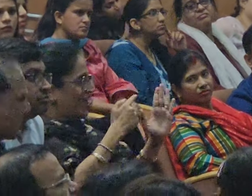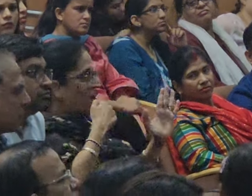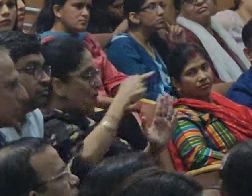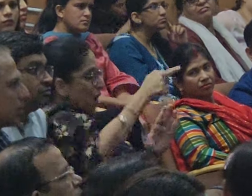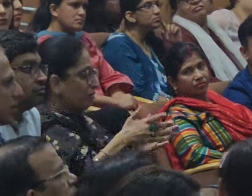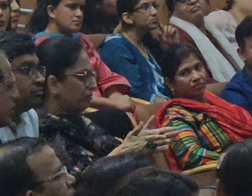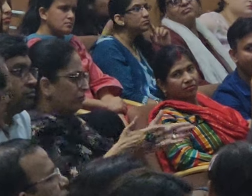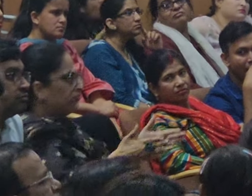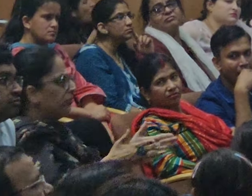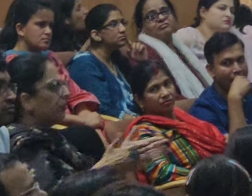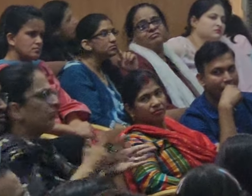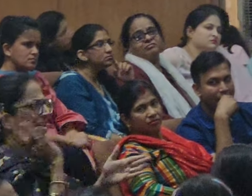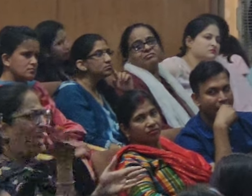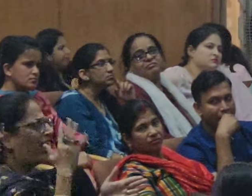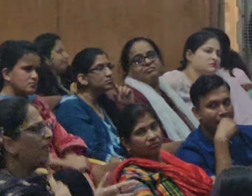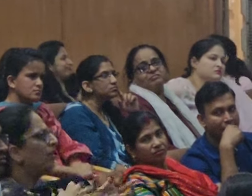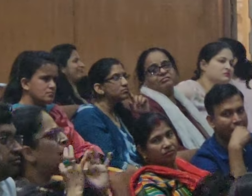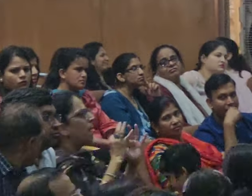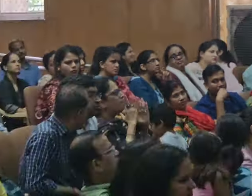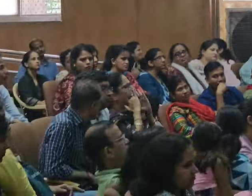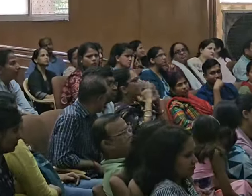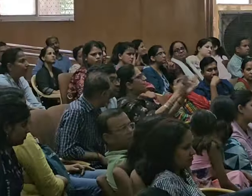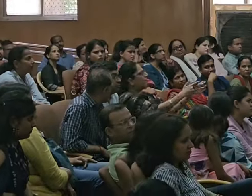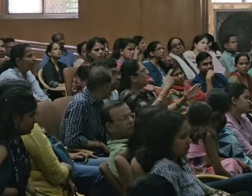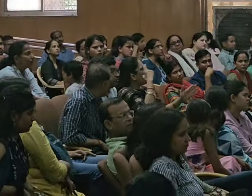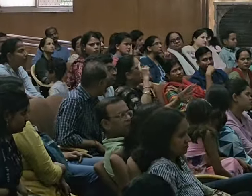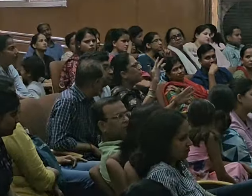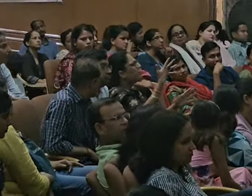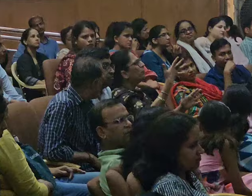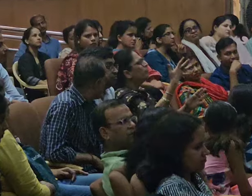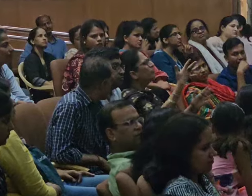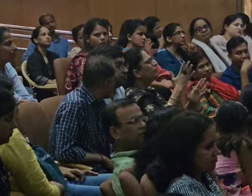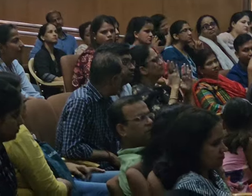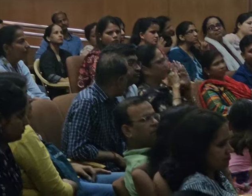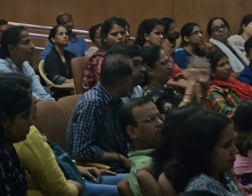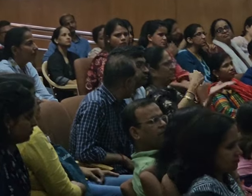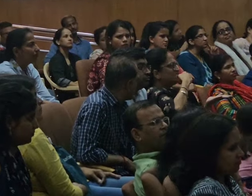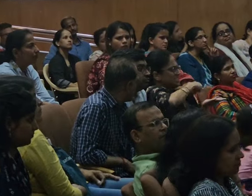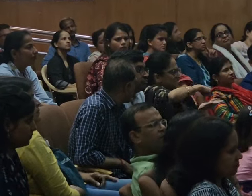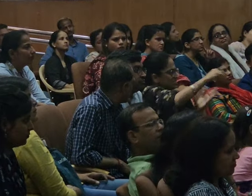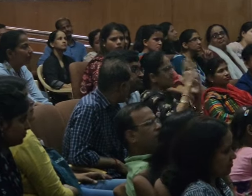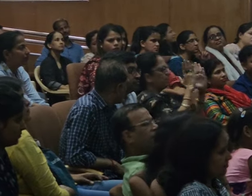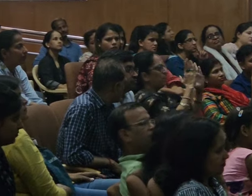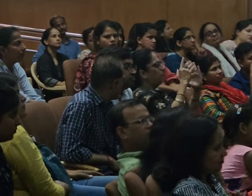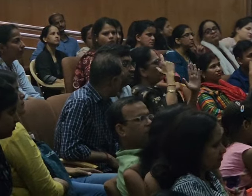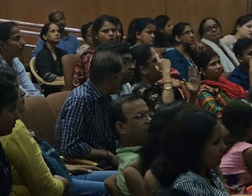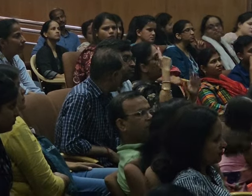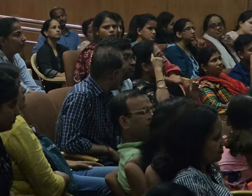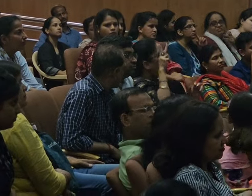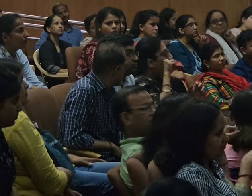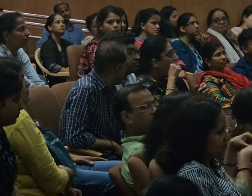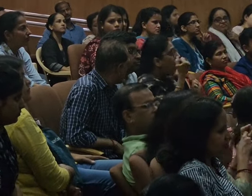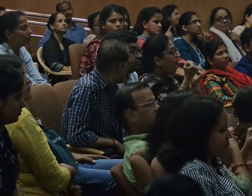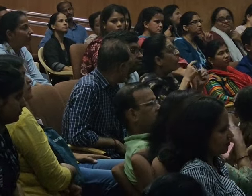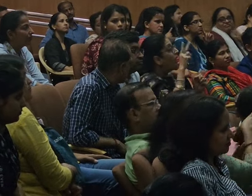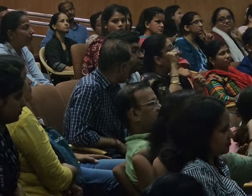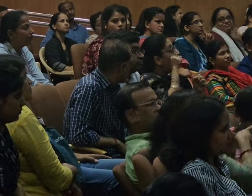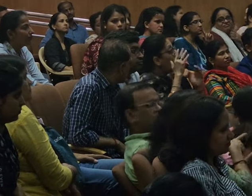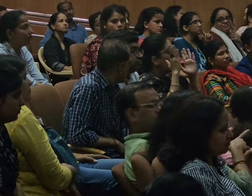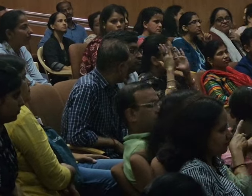मतलब आपको आशय है, आपका विजन क्लियर नहीं होता, तो इसमें ड्राइविंग में तो काफी दिक्कत होती है, बट स्टिल ही कैन डू इट, मैंने काफी उसको मोटिवेट